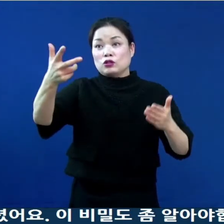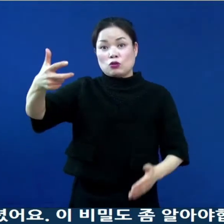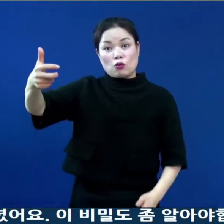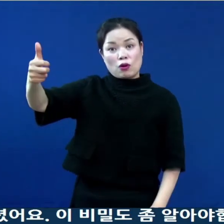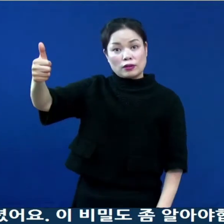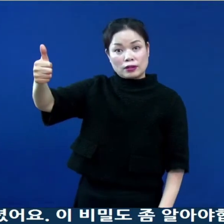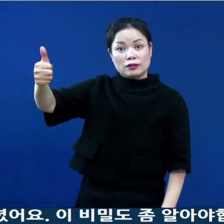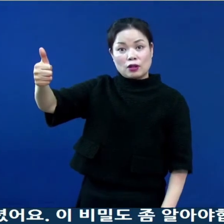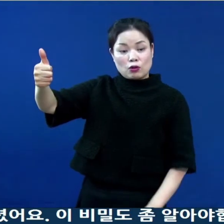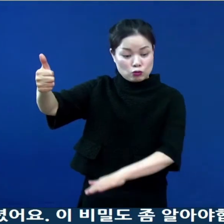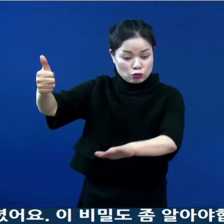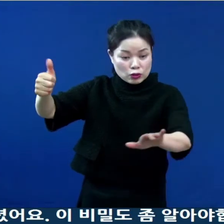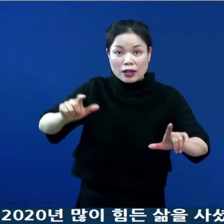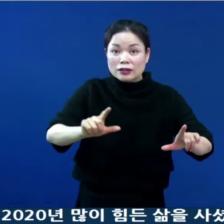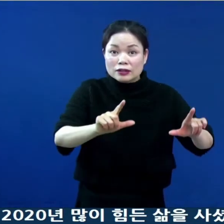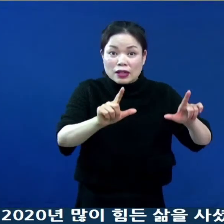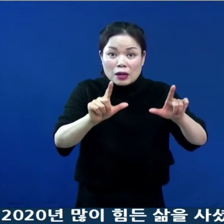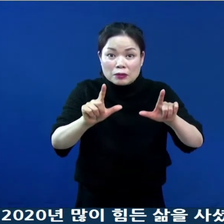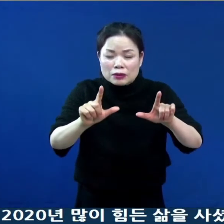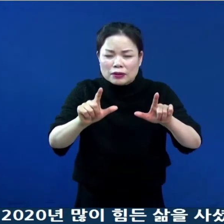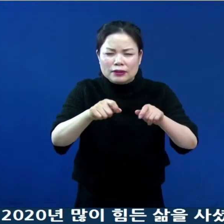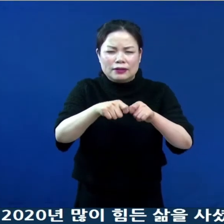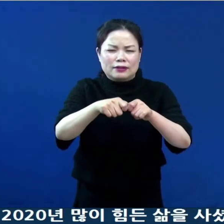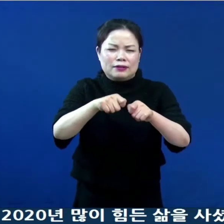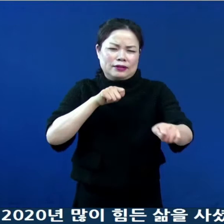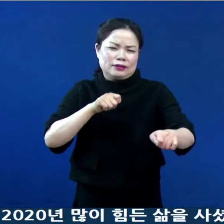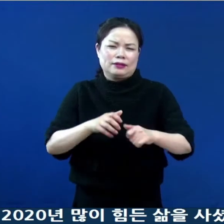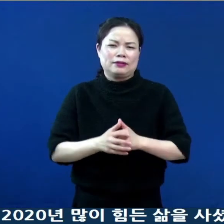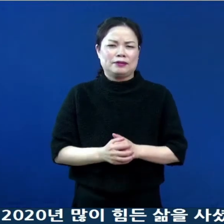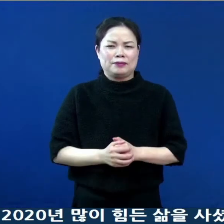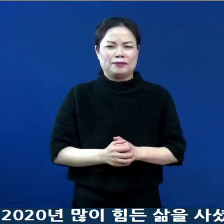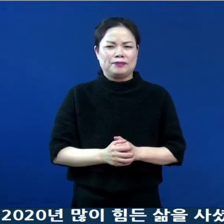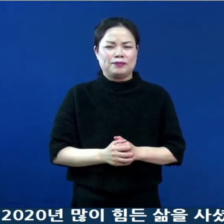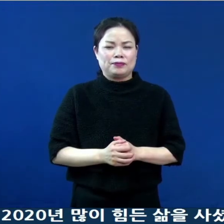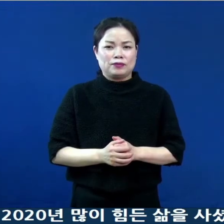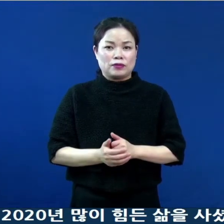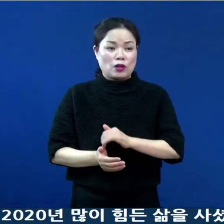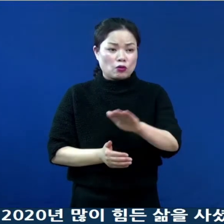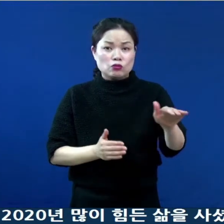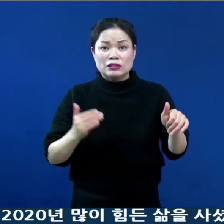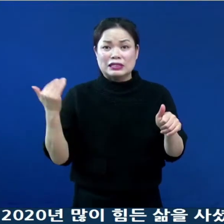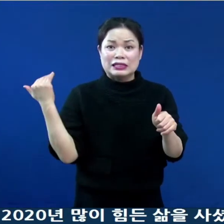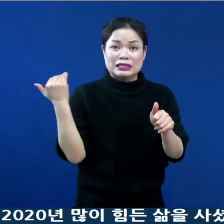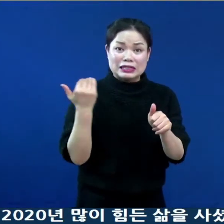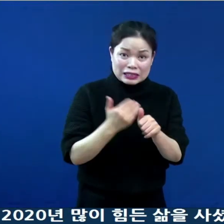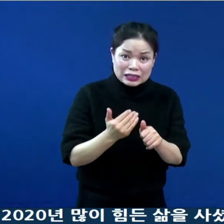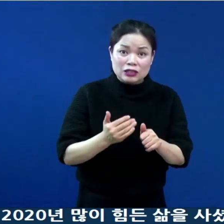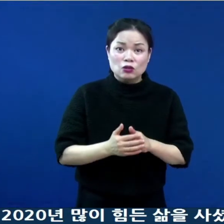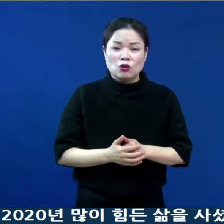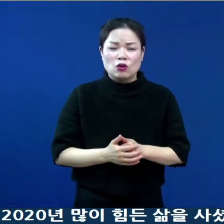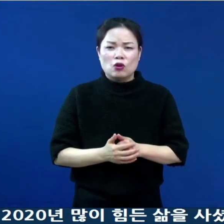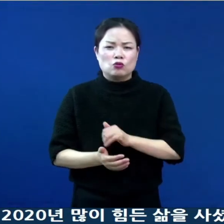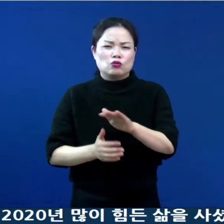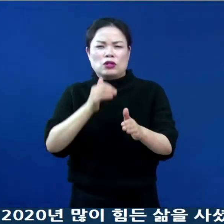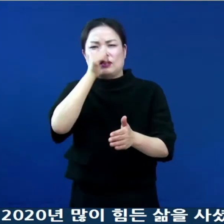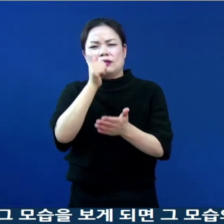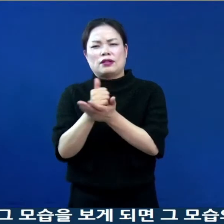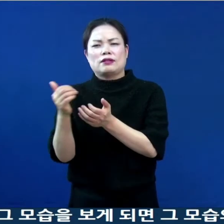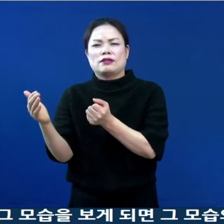여호와께서 우리의 삶을 찢으신 거예요. 우리를 치신 겁니다. 우리의 죄